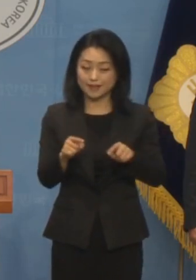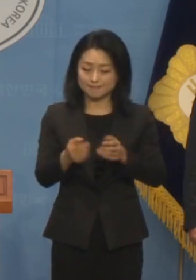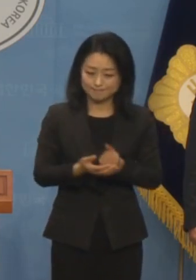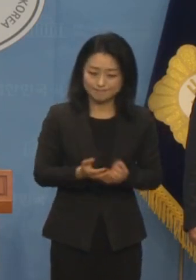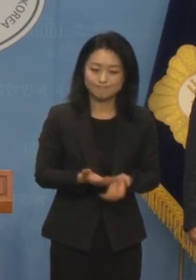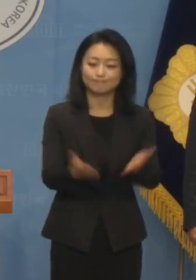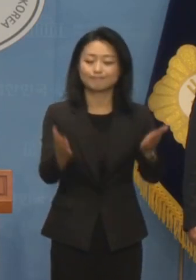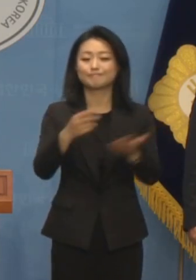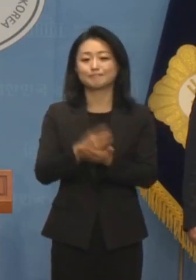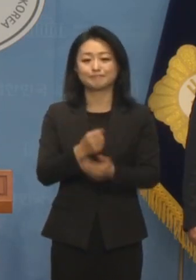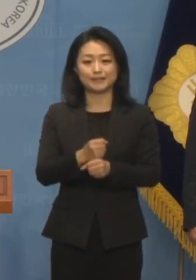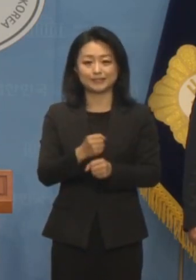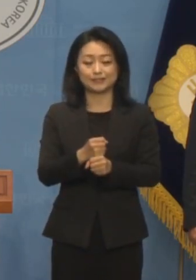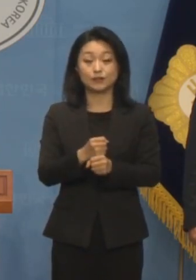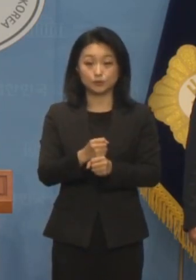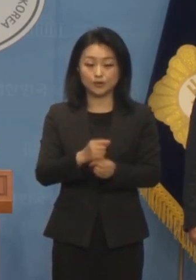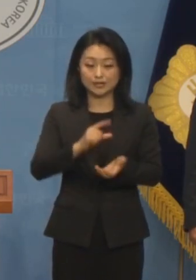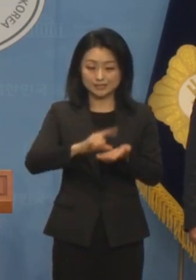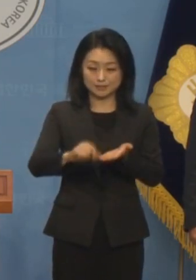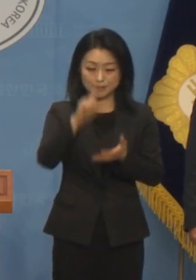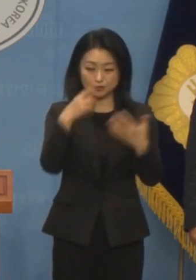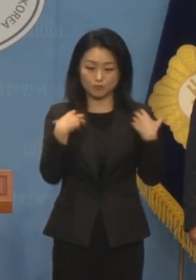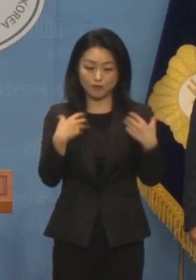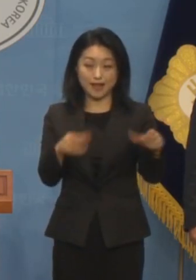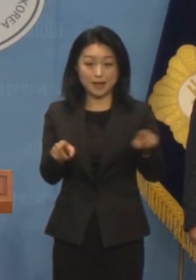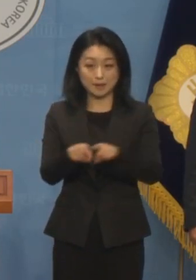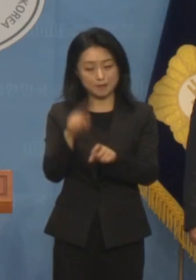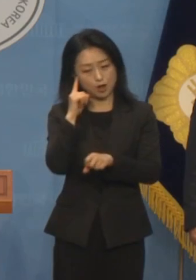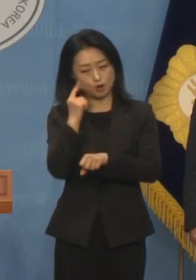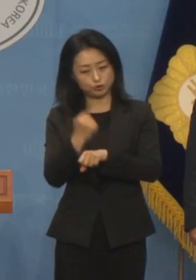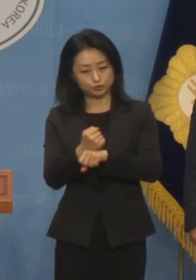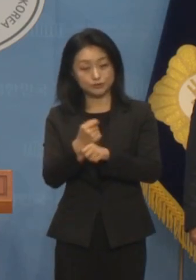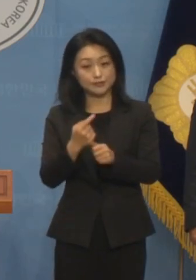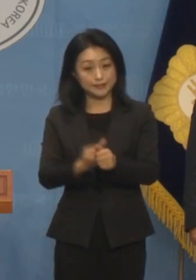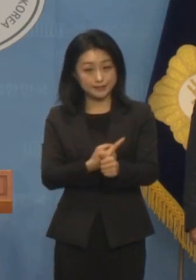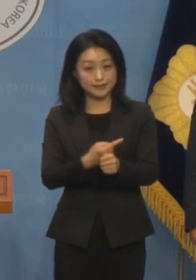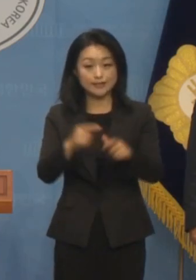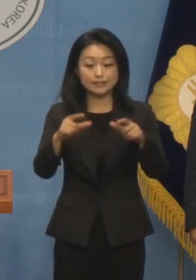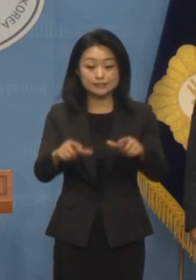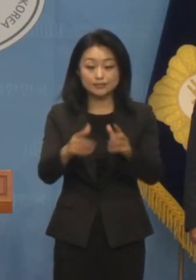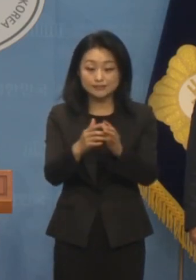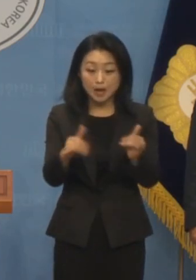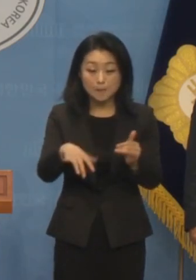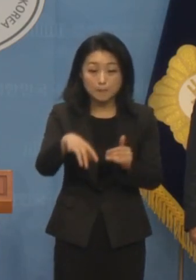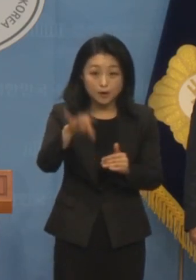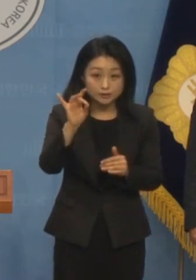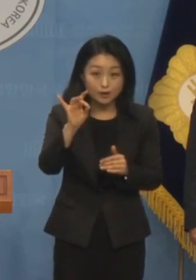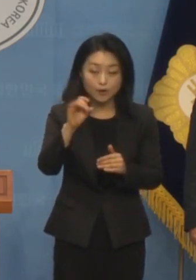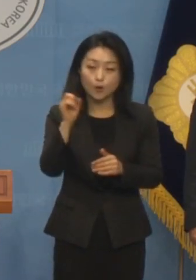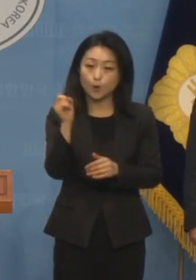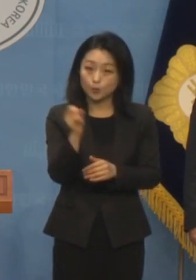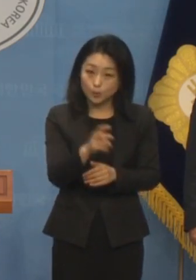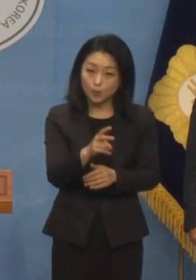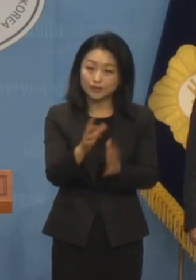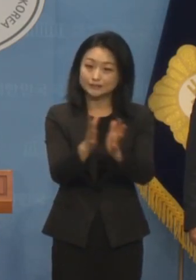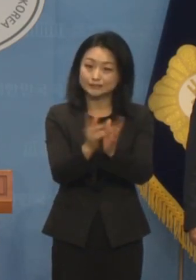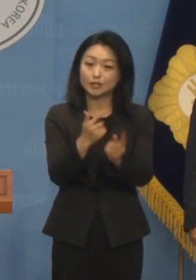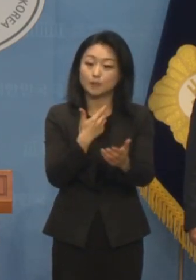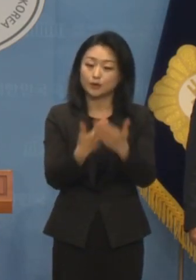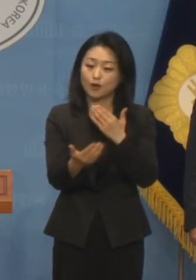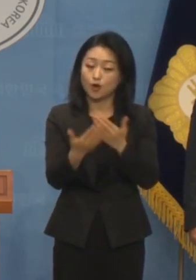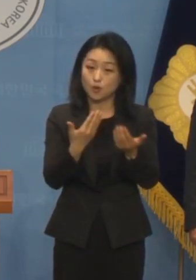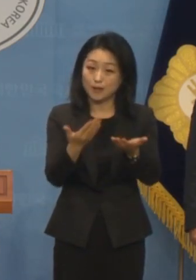마련하고 지자체와의 공동정책 연구개발을 통해 지역주민들이 먼저 또 직접